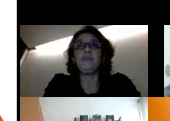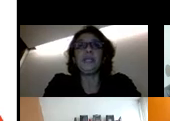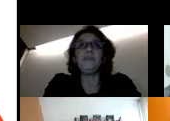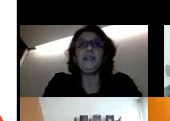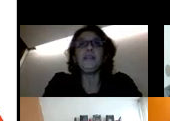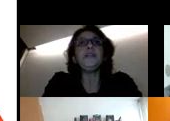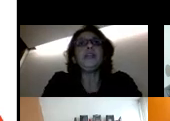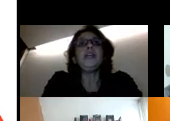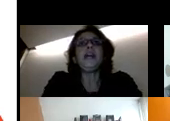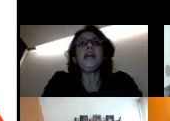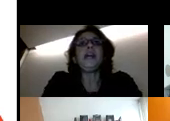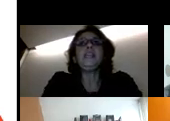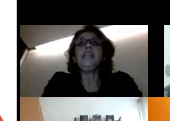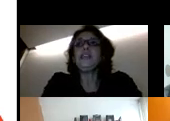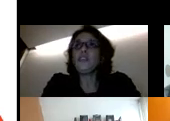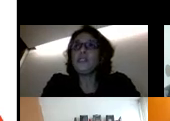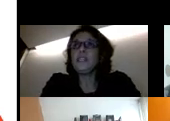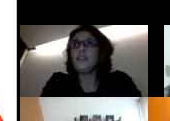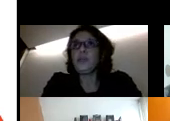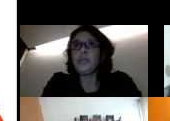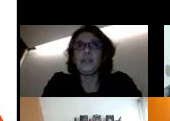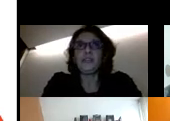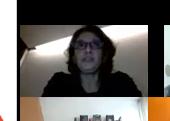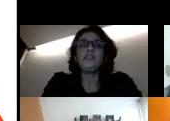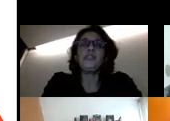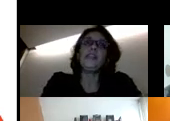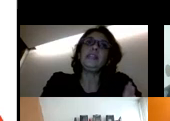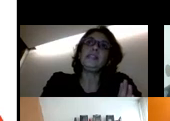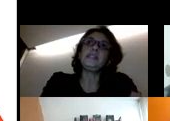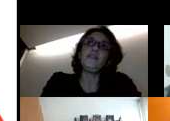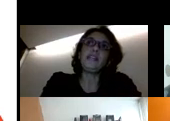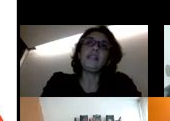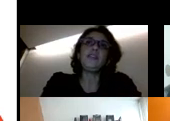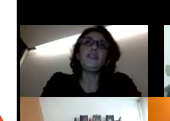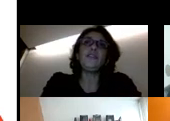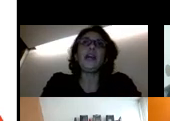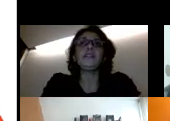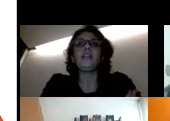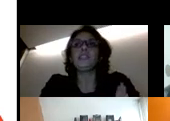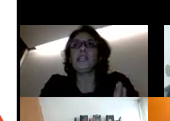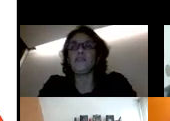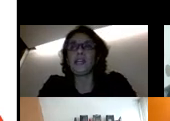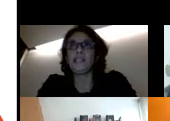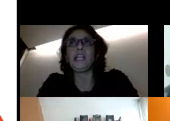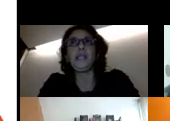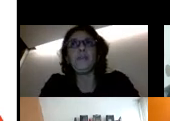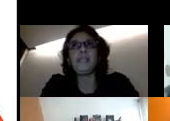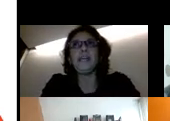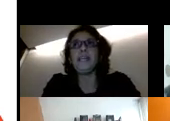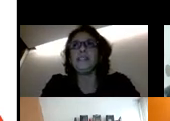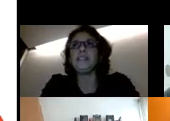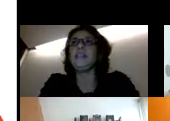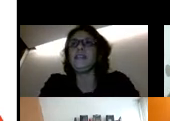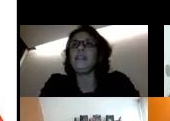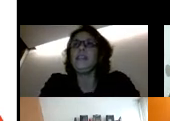De nivel primario, y desde todo el ciclo primario, son desde el tercero básico hasta el octavo básico. La